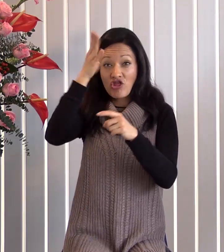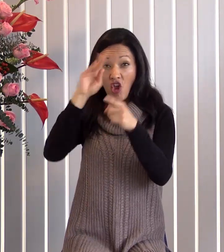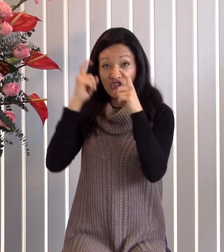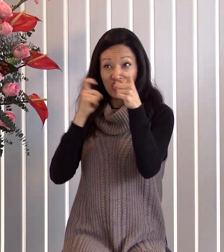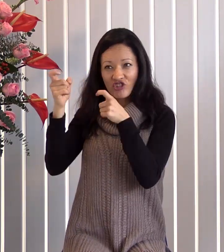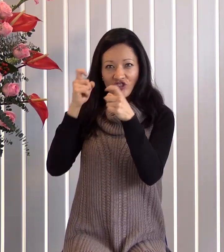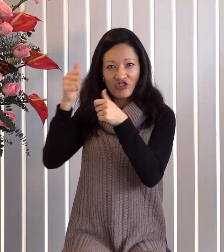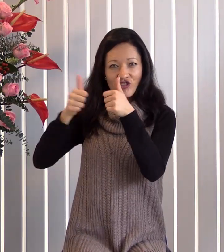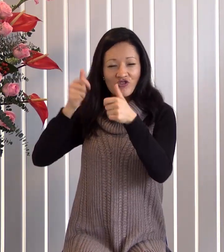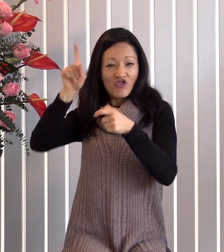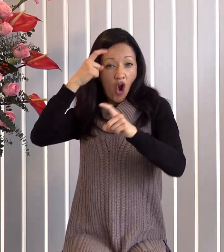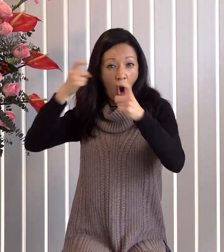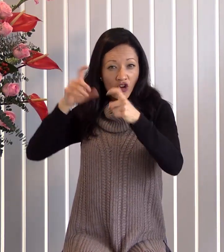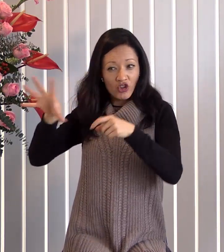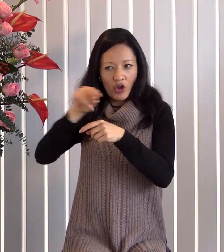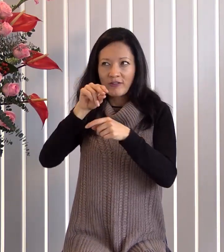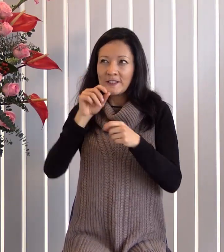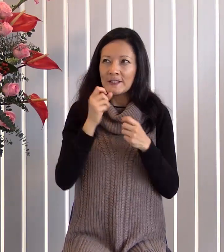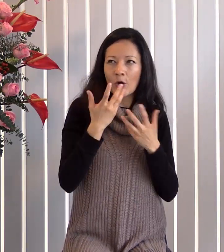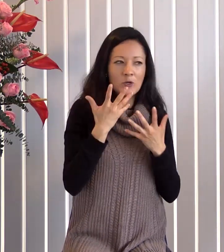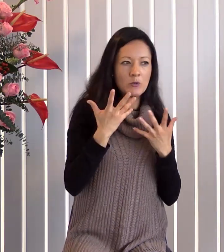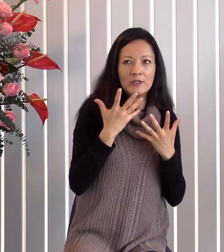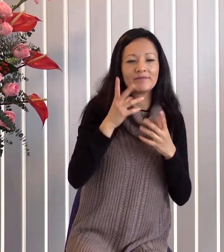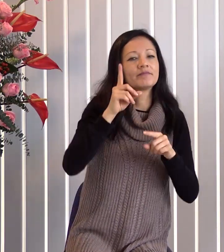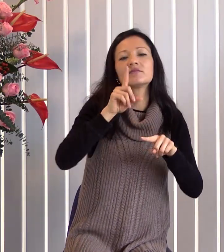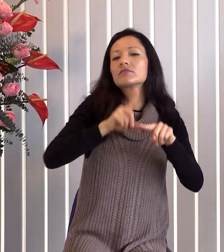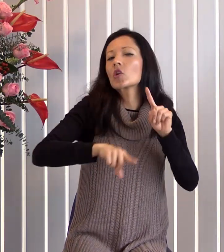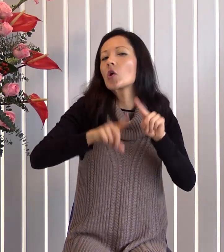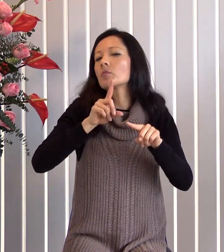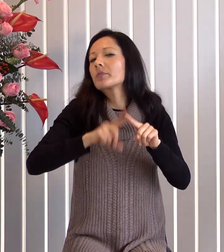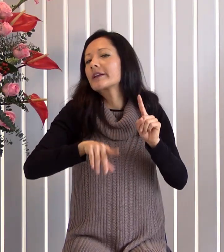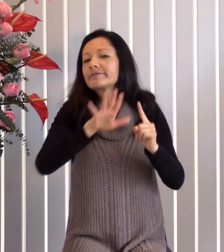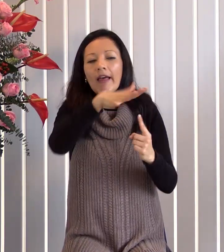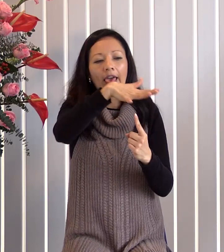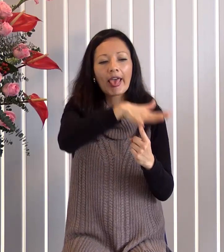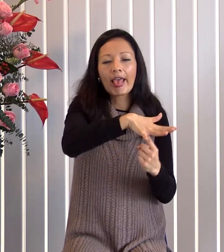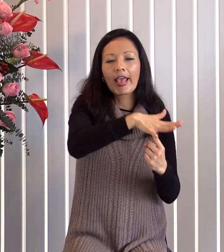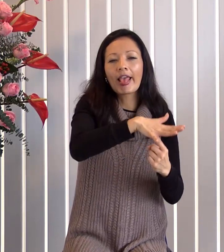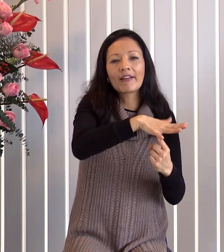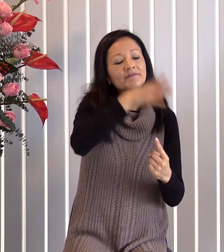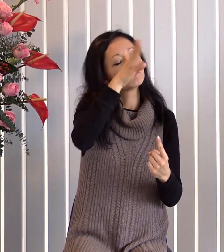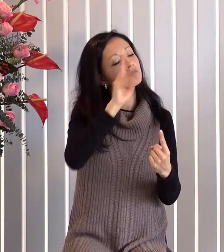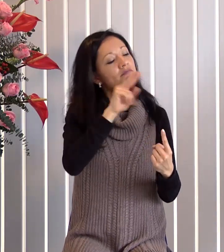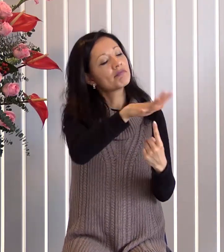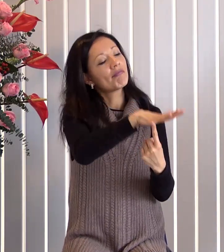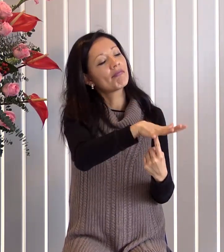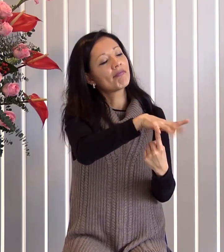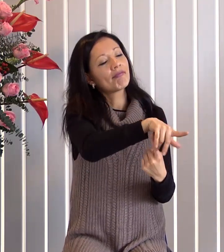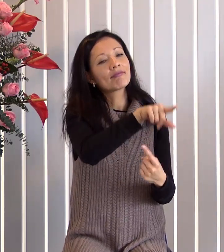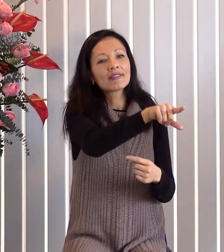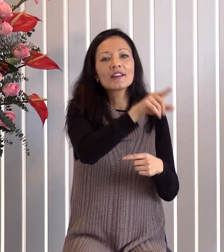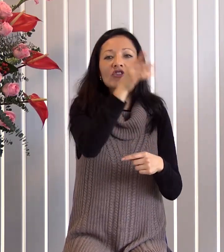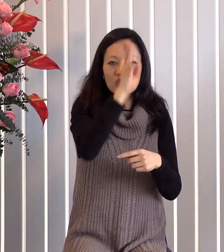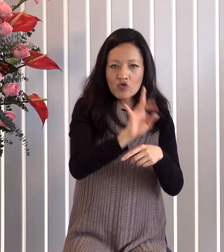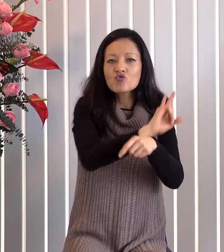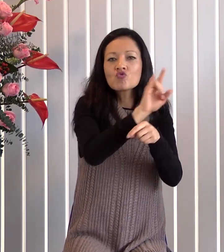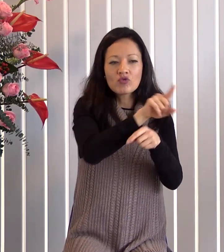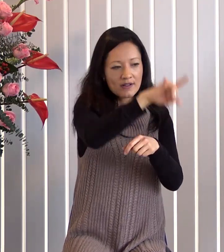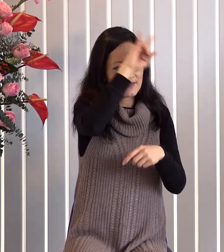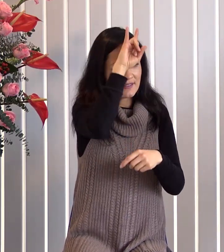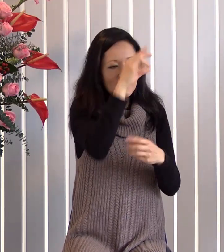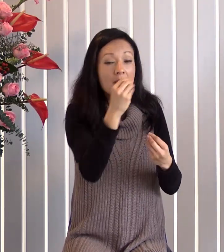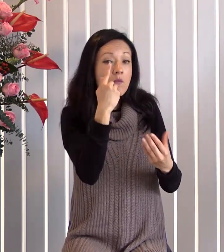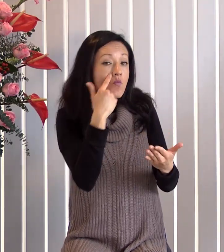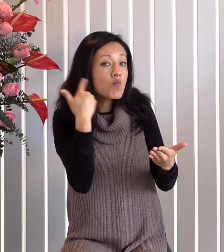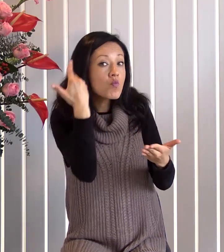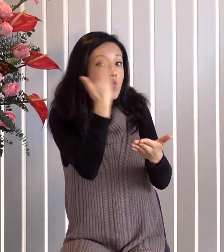No puede. Él es instrumento. Él es instrumento para afinar la plata. Él es instrumento para probar el